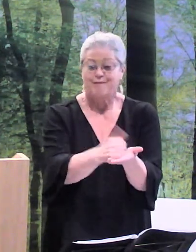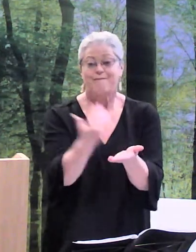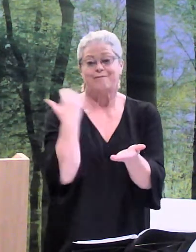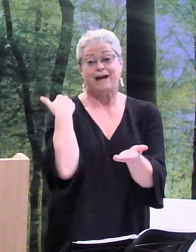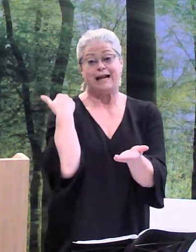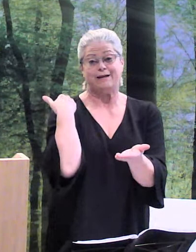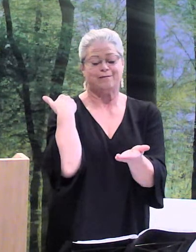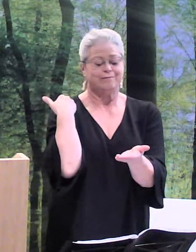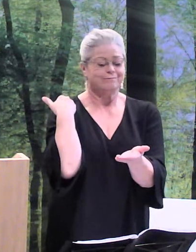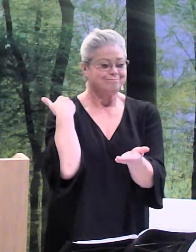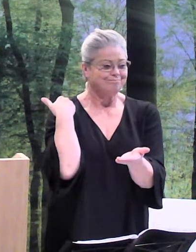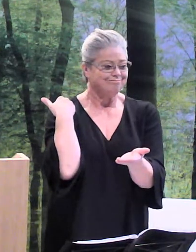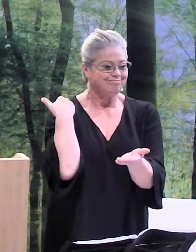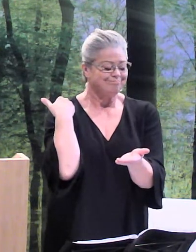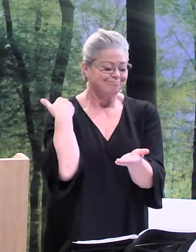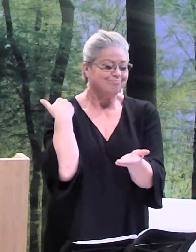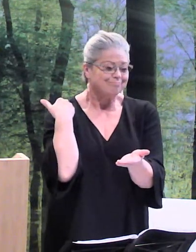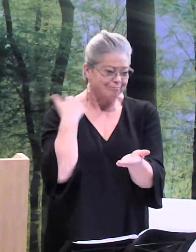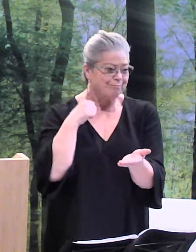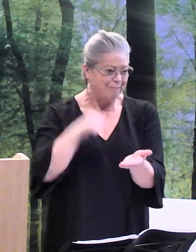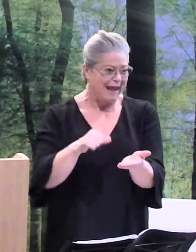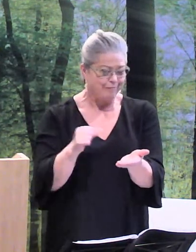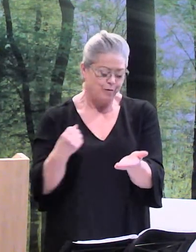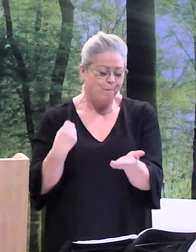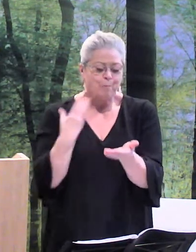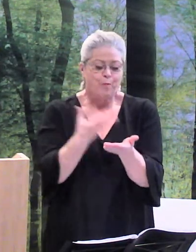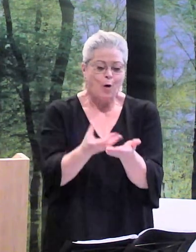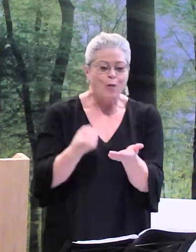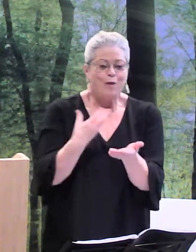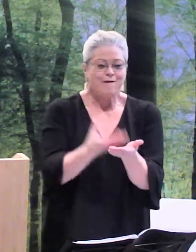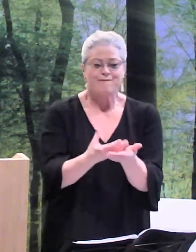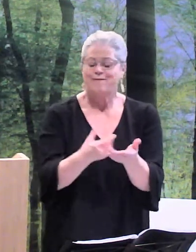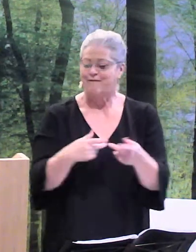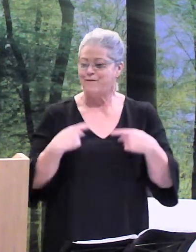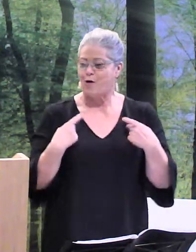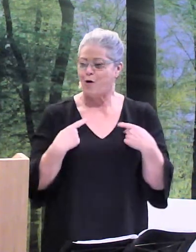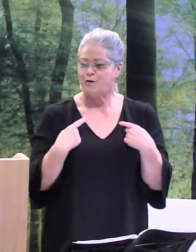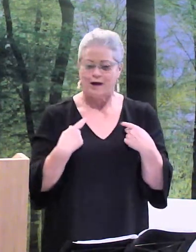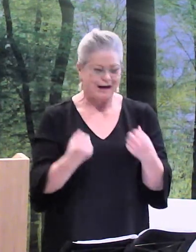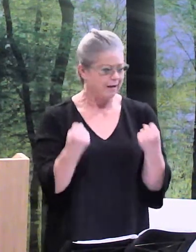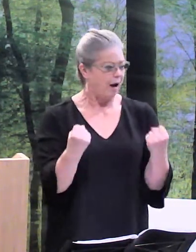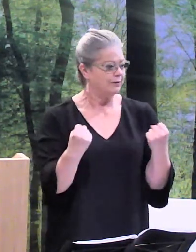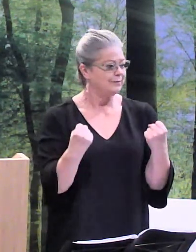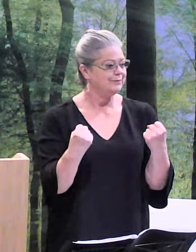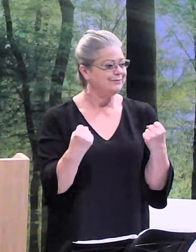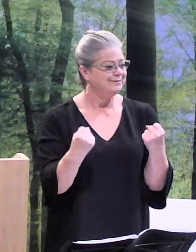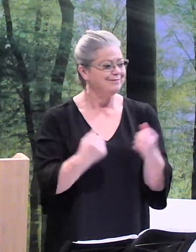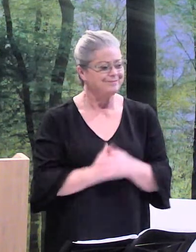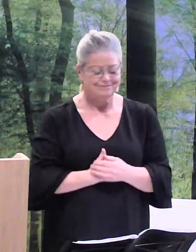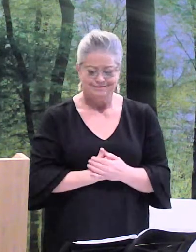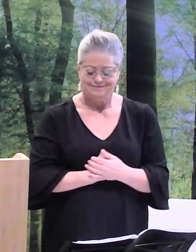verleden een blijvende bron van vreugde en kracht.